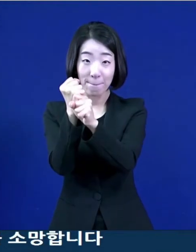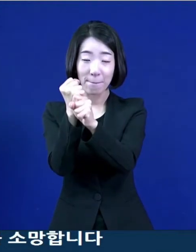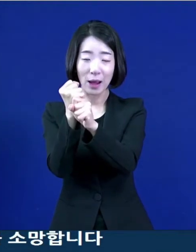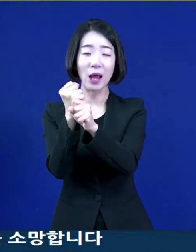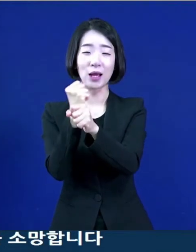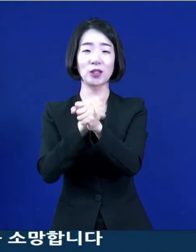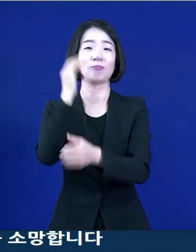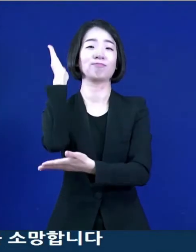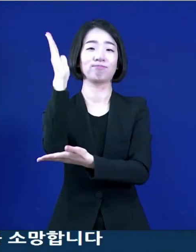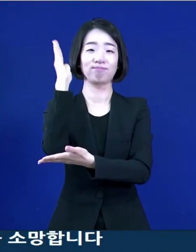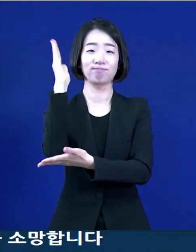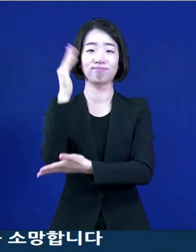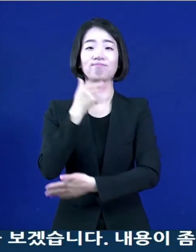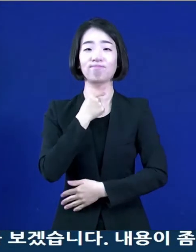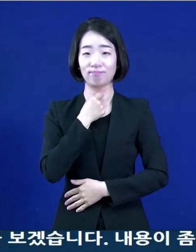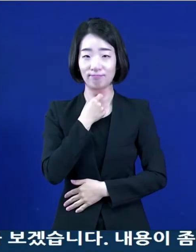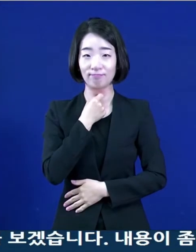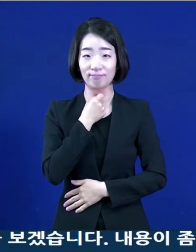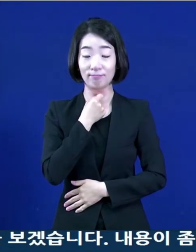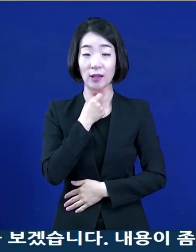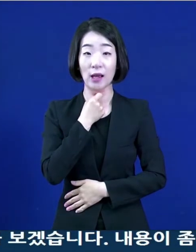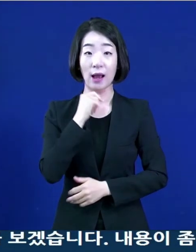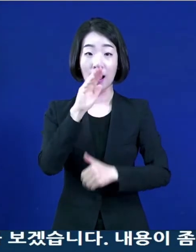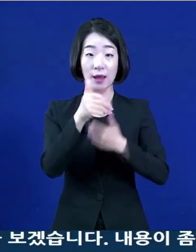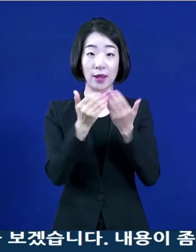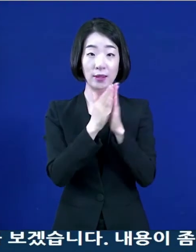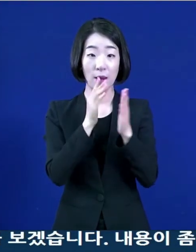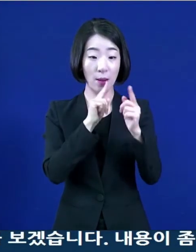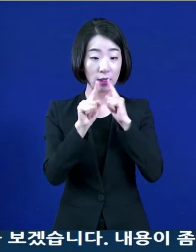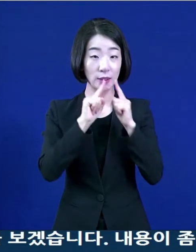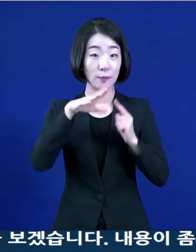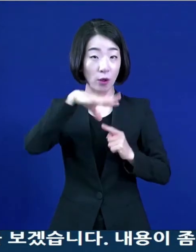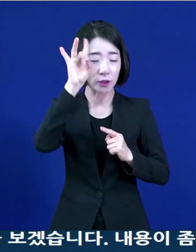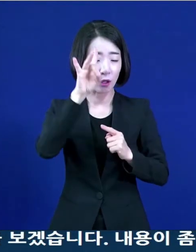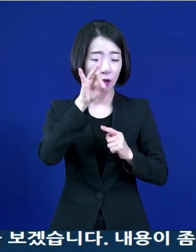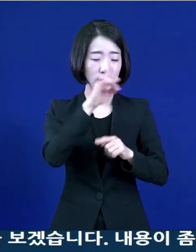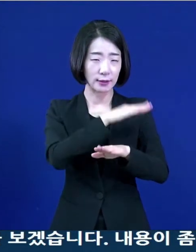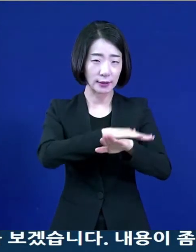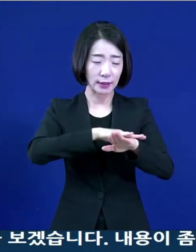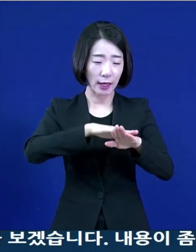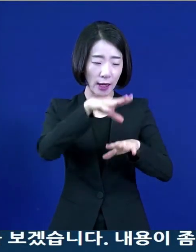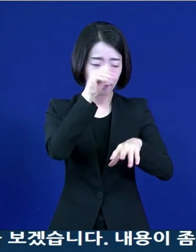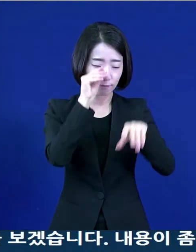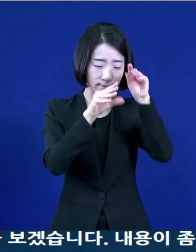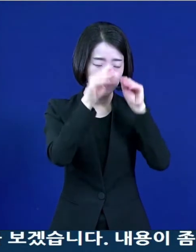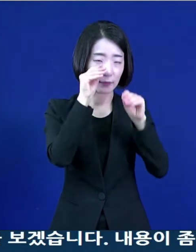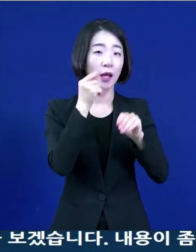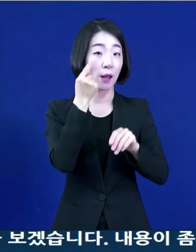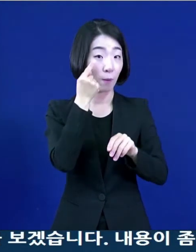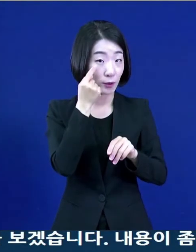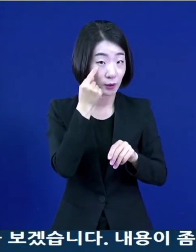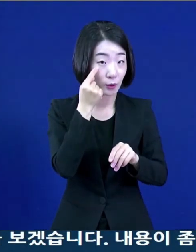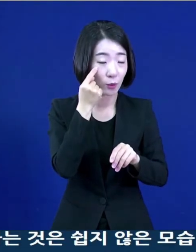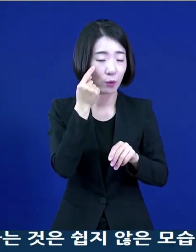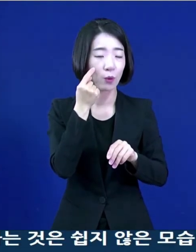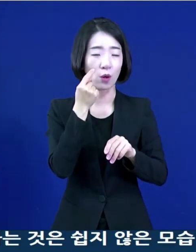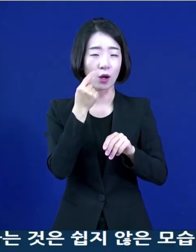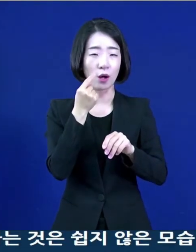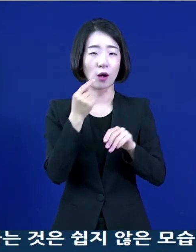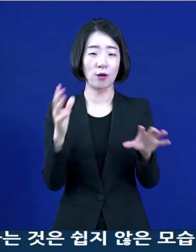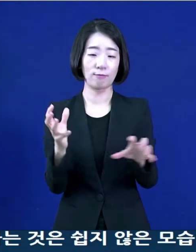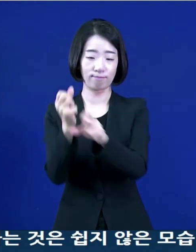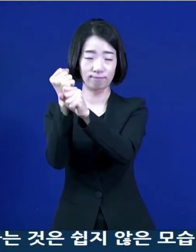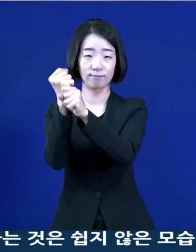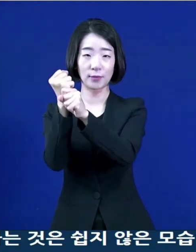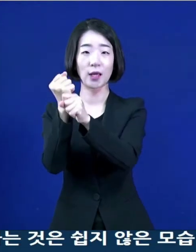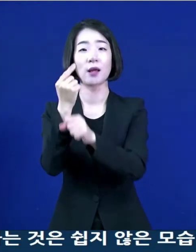건데, 그래도 하나님의 말씀을 먼저 잘 보고 익힌 다음 거기에 중요한 부분들을 다시 한번 축약하는